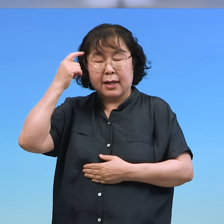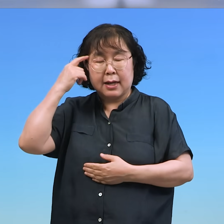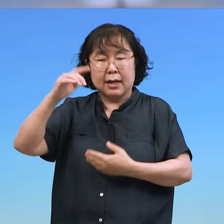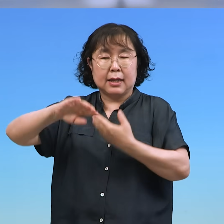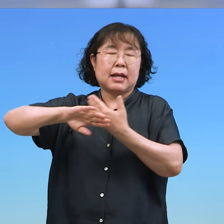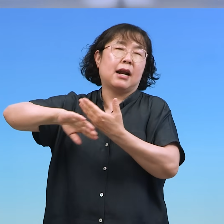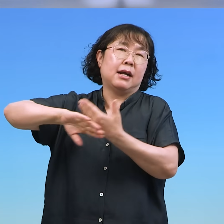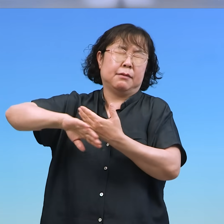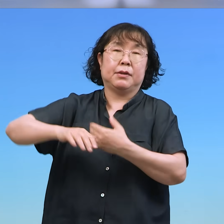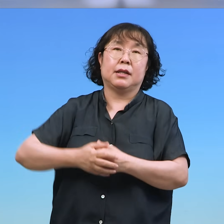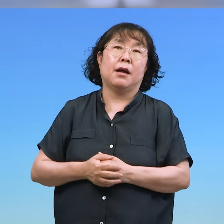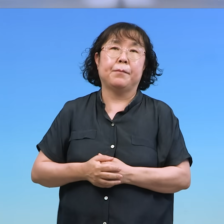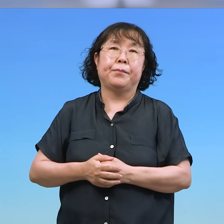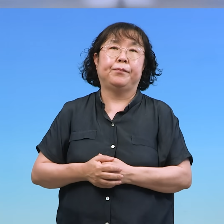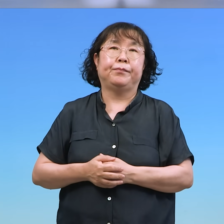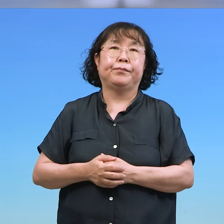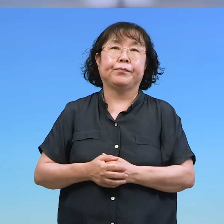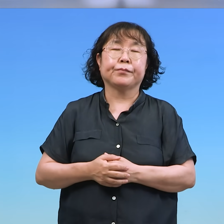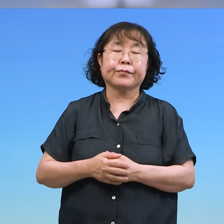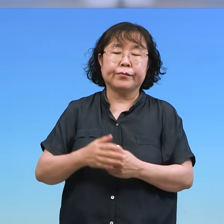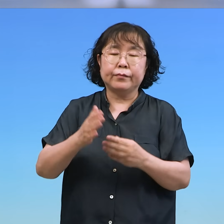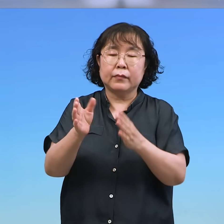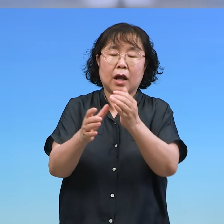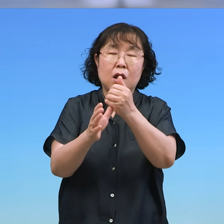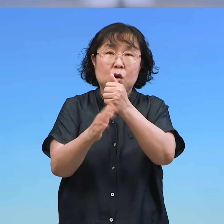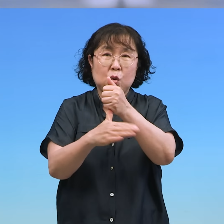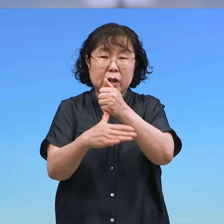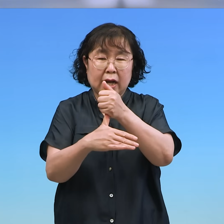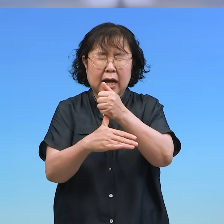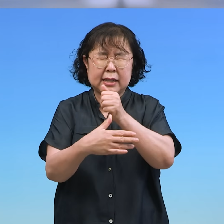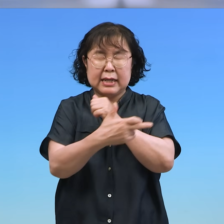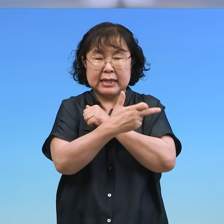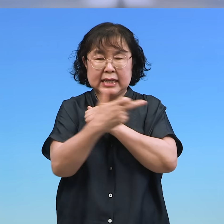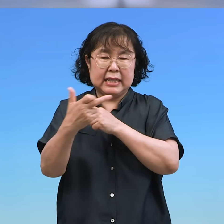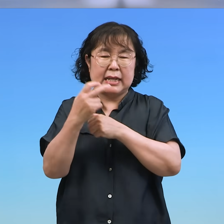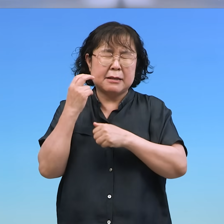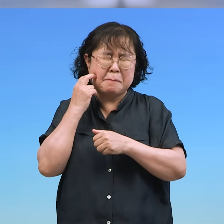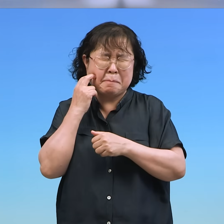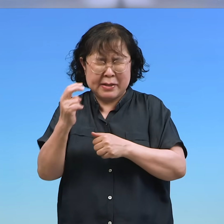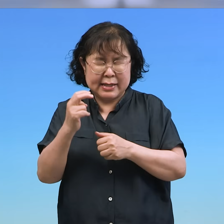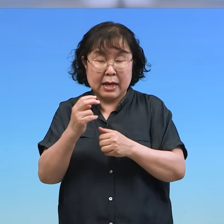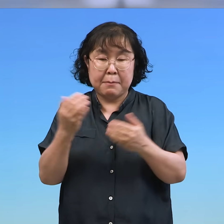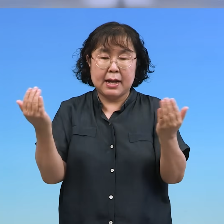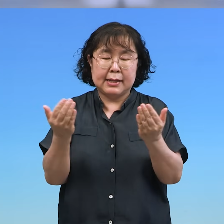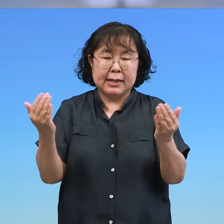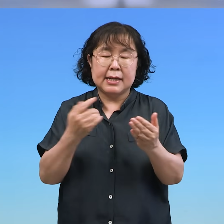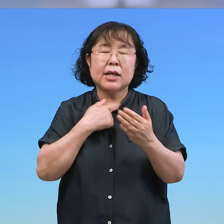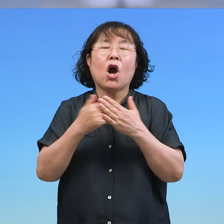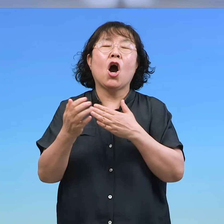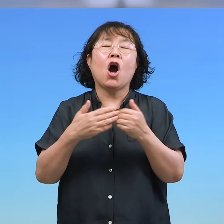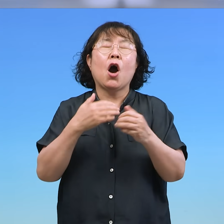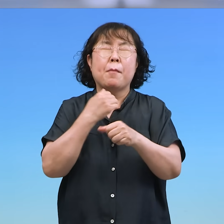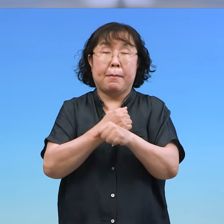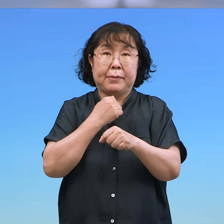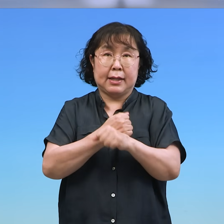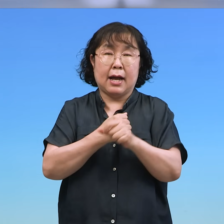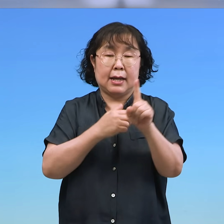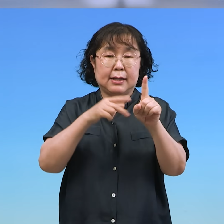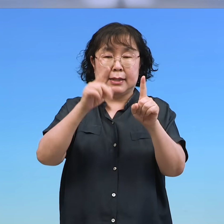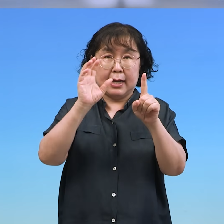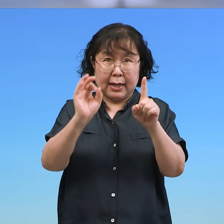1장에서 엄청난 고난을 당하고 수모를 당하고 비참한 일을 겪는데요. 그런데 요나서는 이렇게 끝나지